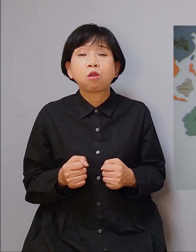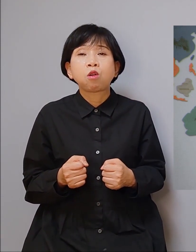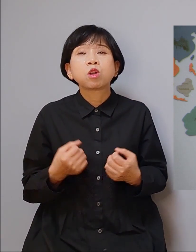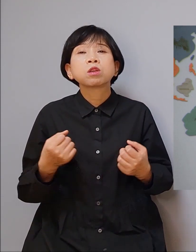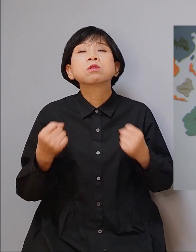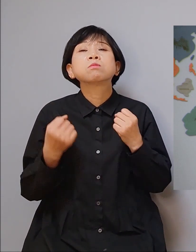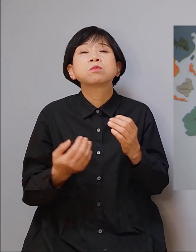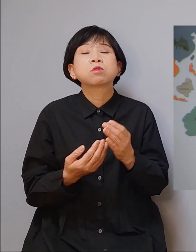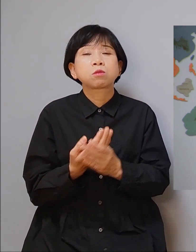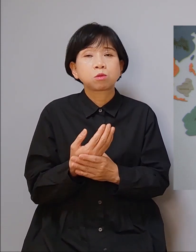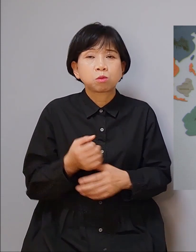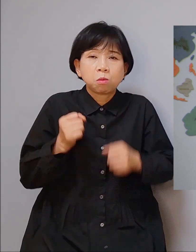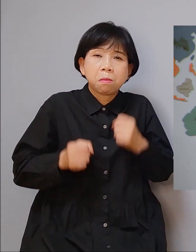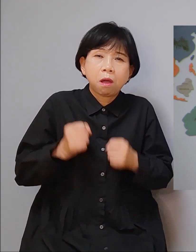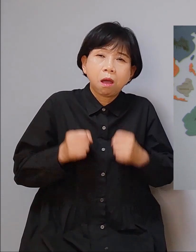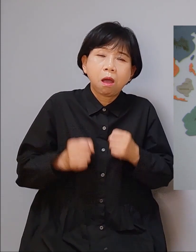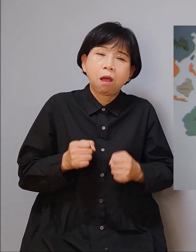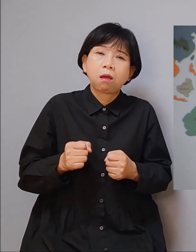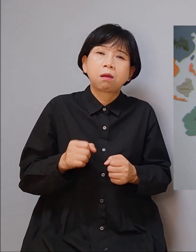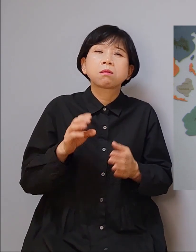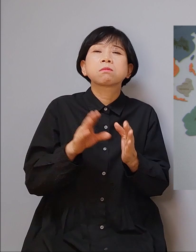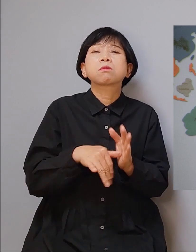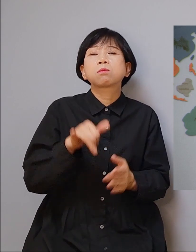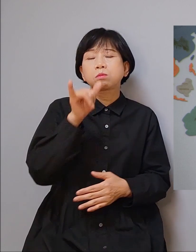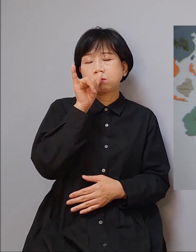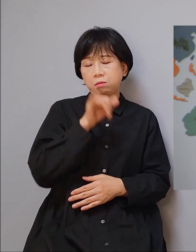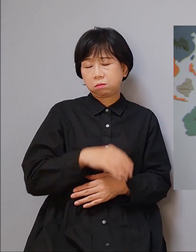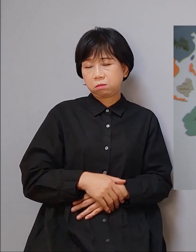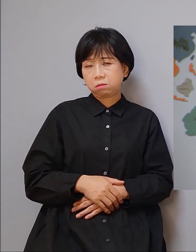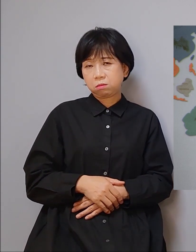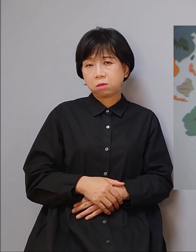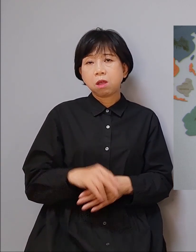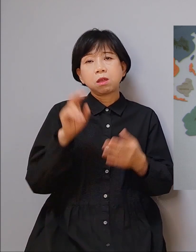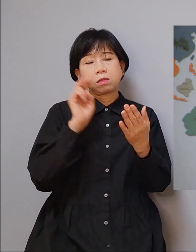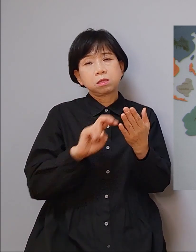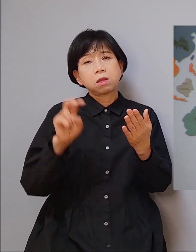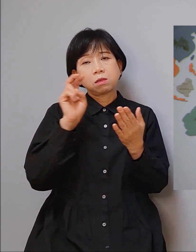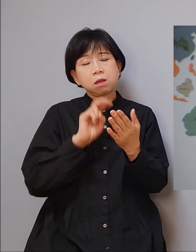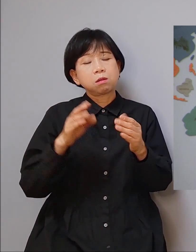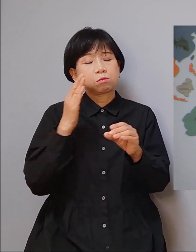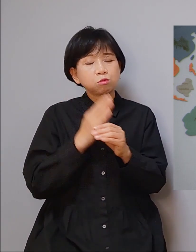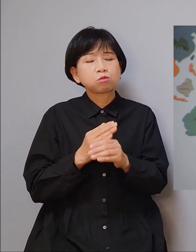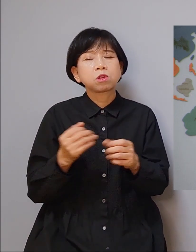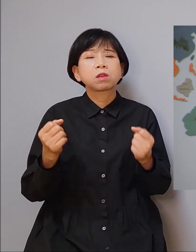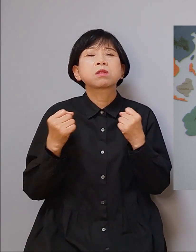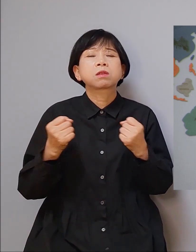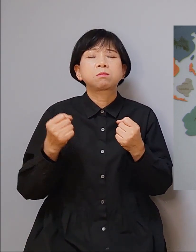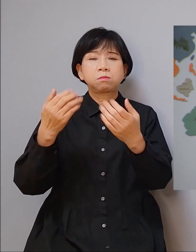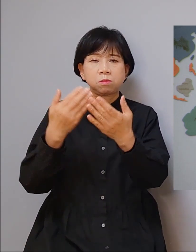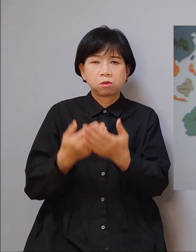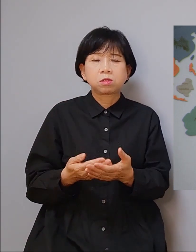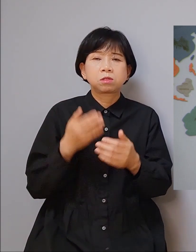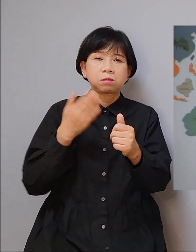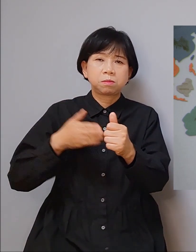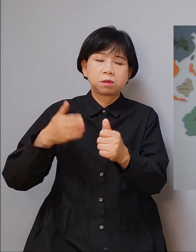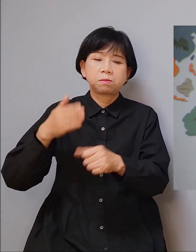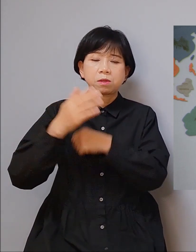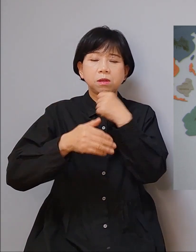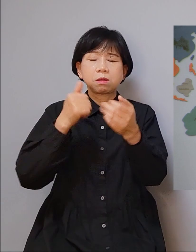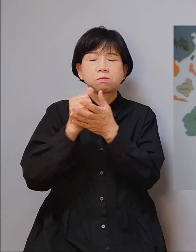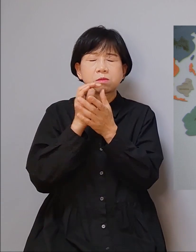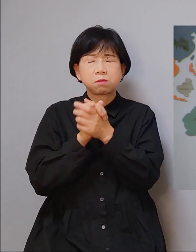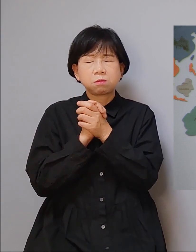때가 있어요. 여러분, 찬양을 하다가 힘을 얻을 수 있기를 바랍니다. 하나님께 간절히